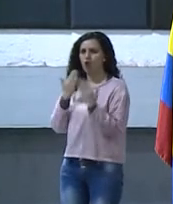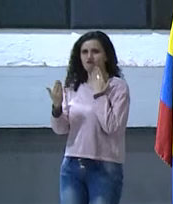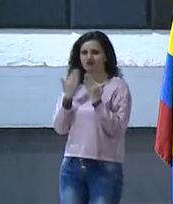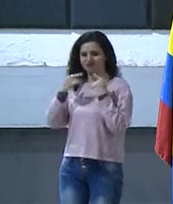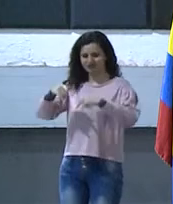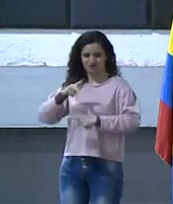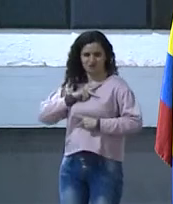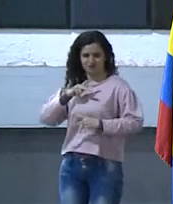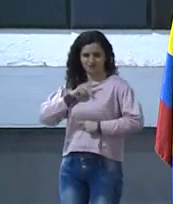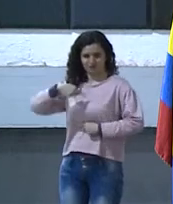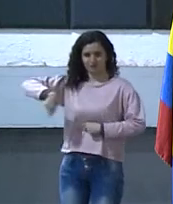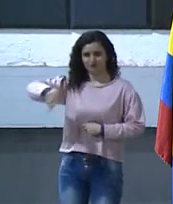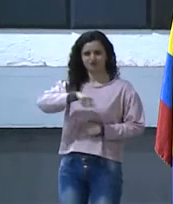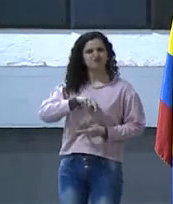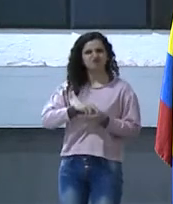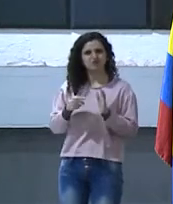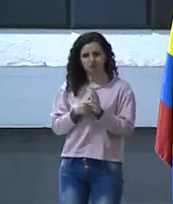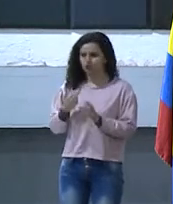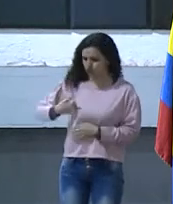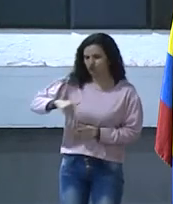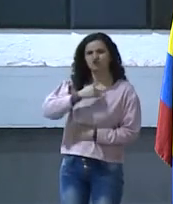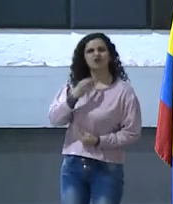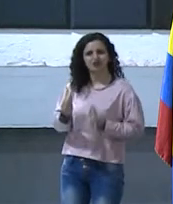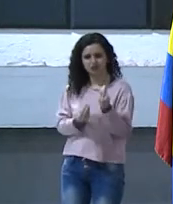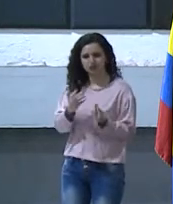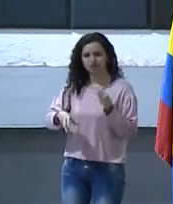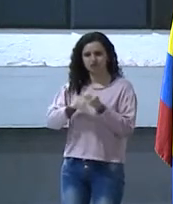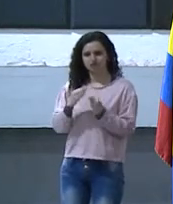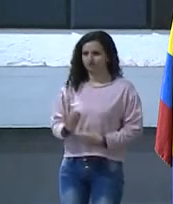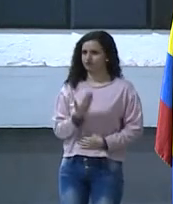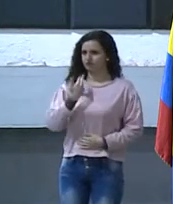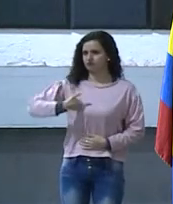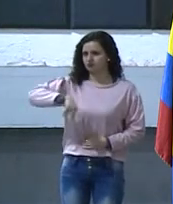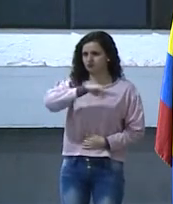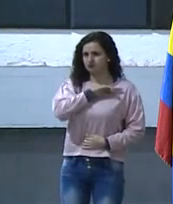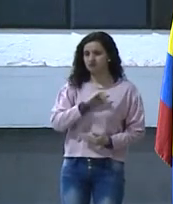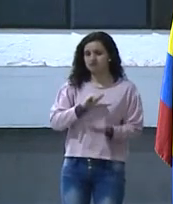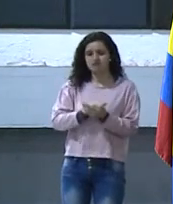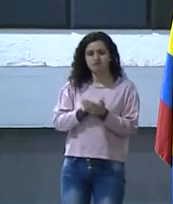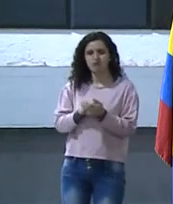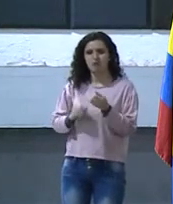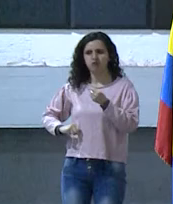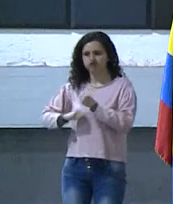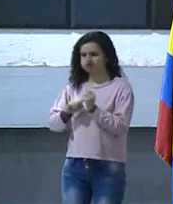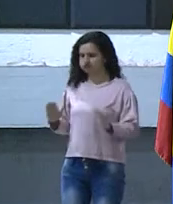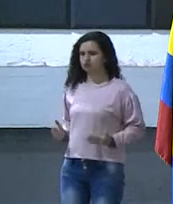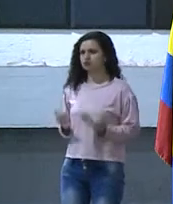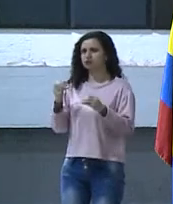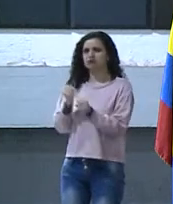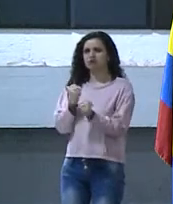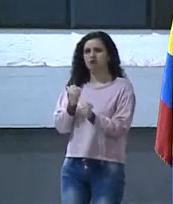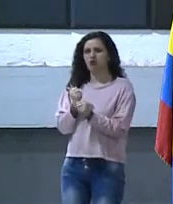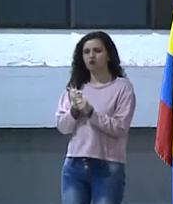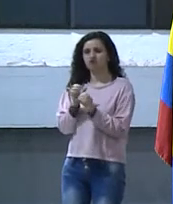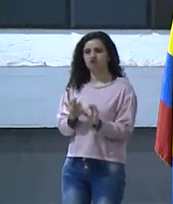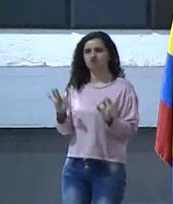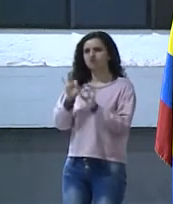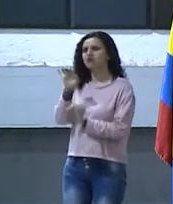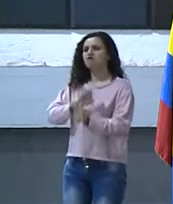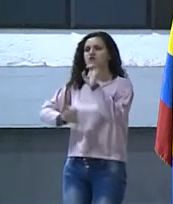propio es decir por lo que hacemos y por lo que somos también se promovió un trabajo frontal por la defensa de lo público